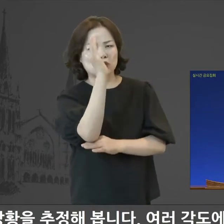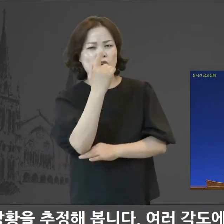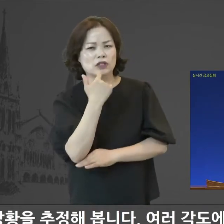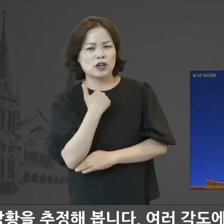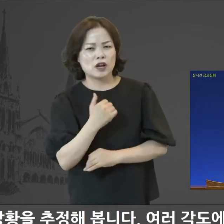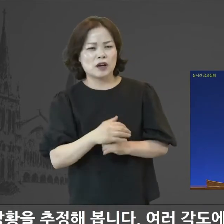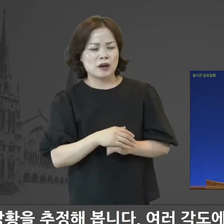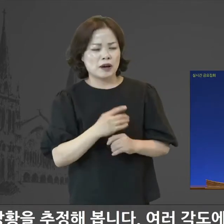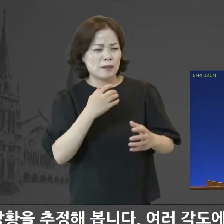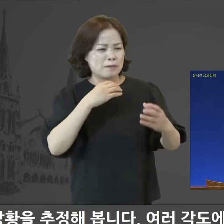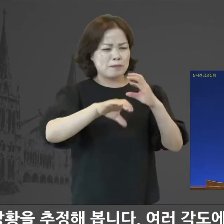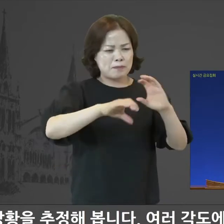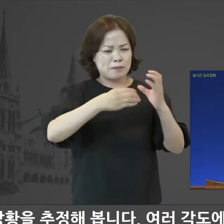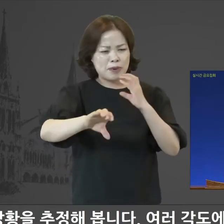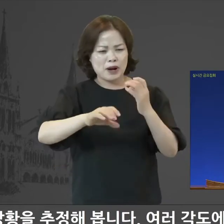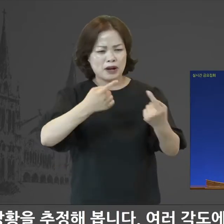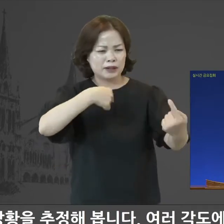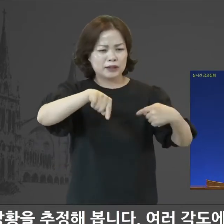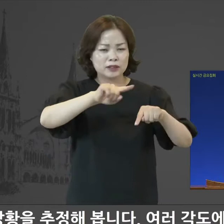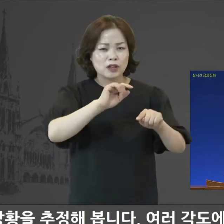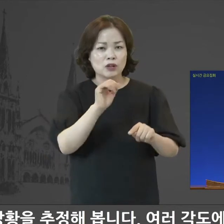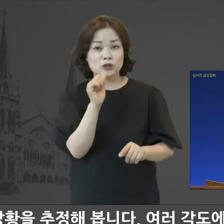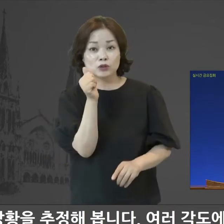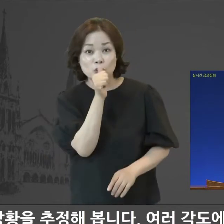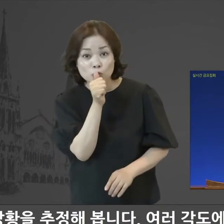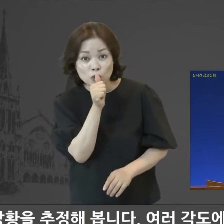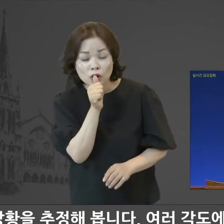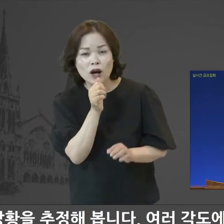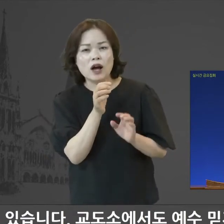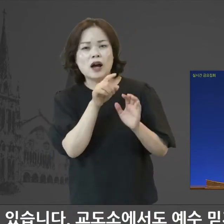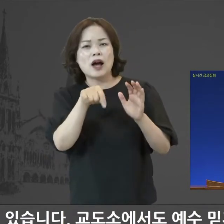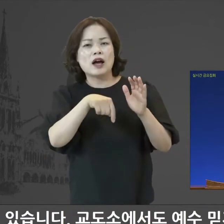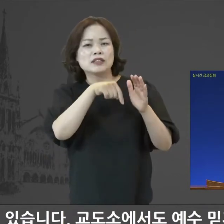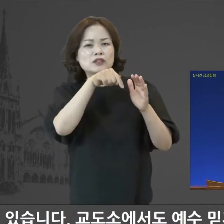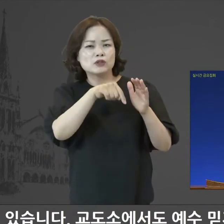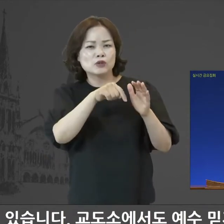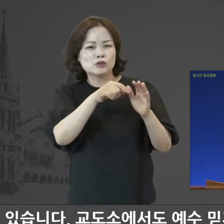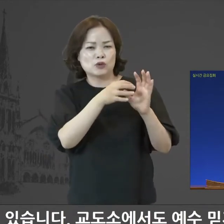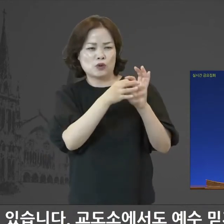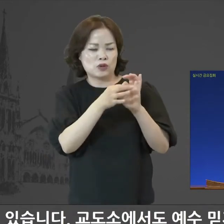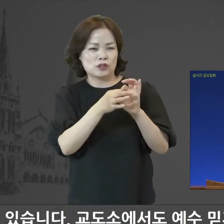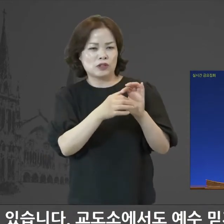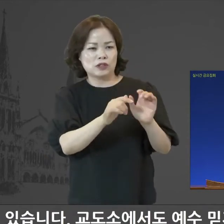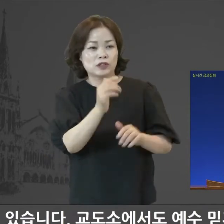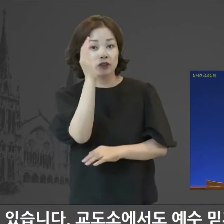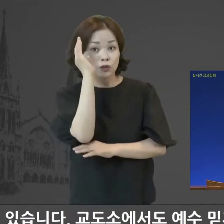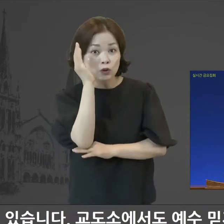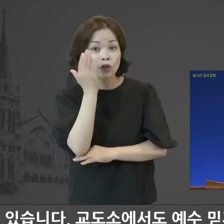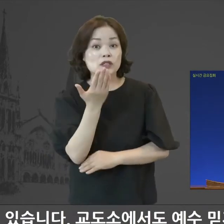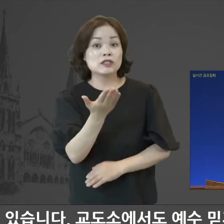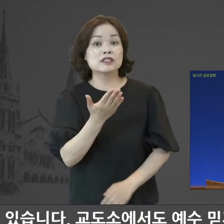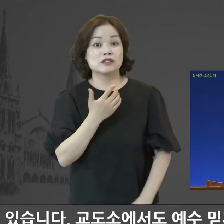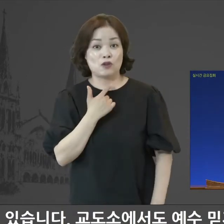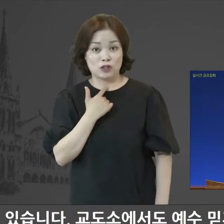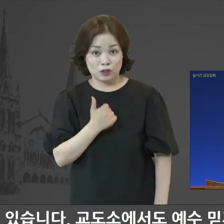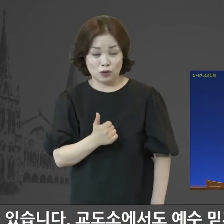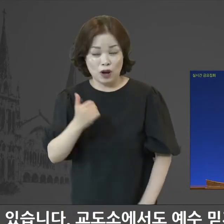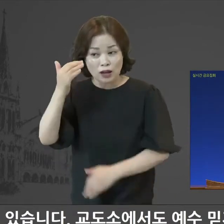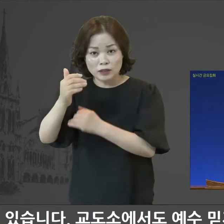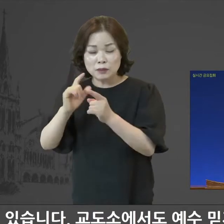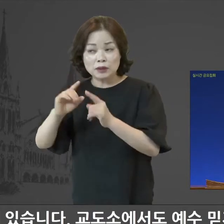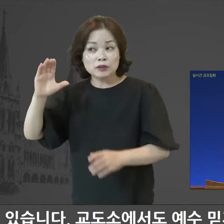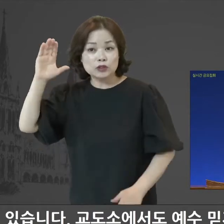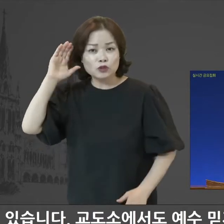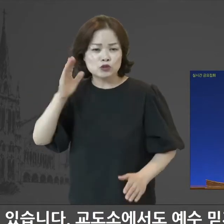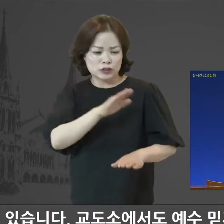말이 안 통하는 상황 속에서 통역도 더듬더듬 거리는 속에서 설교해 본 적도 있고요. 여러분 같이 하나님 말씀